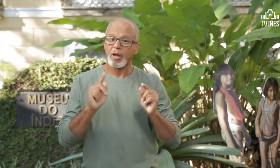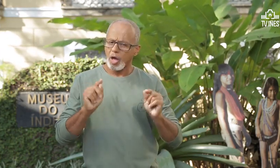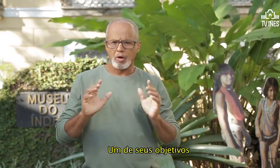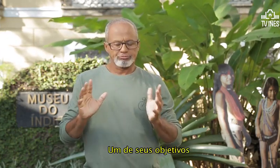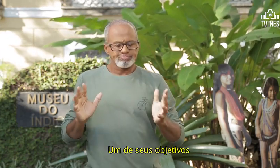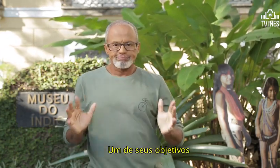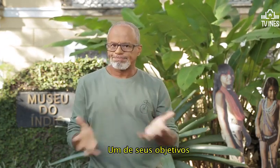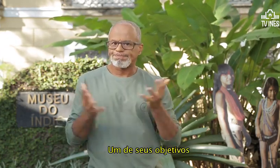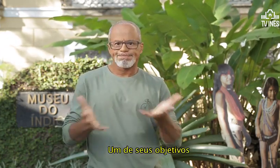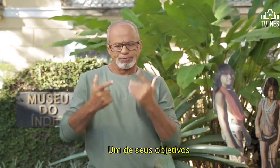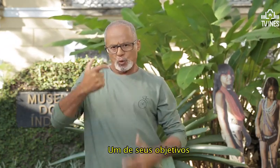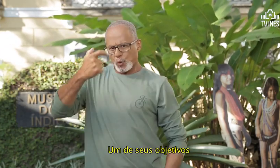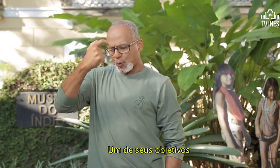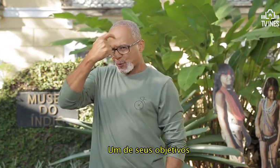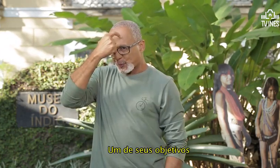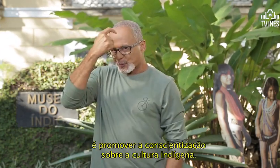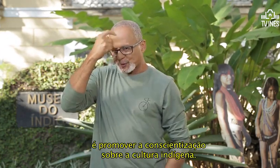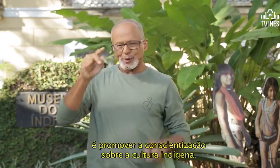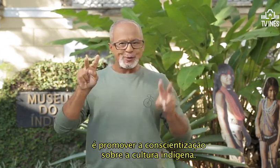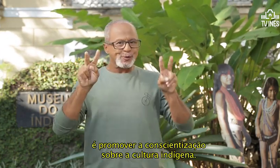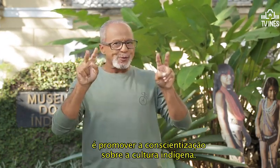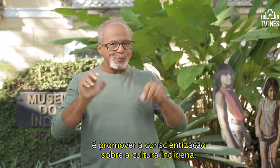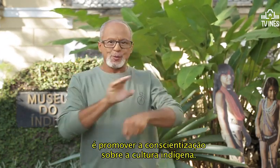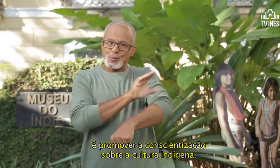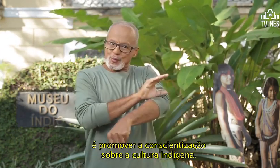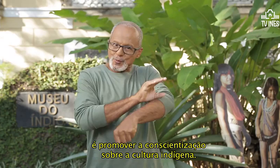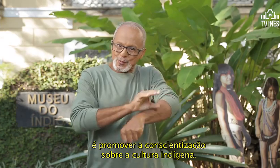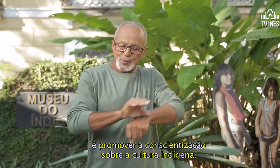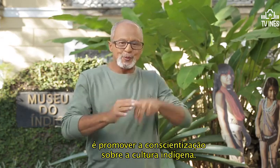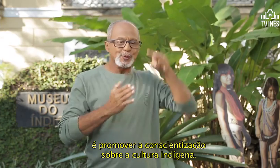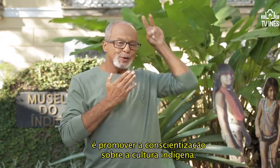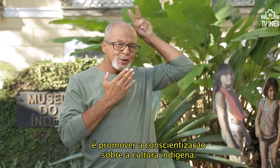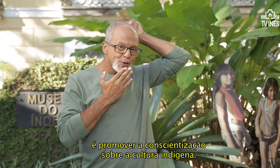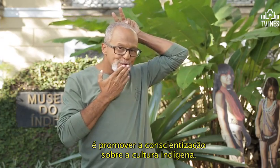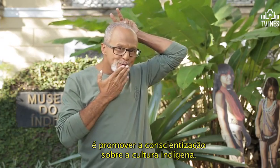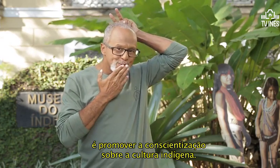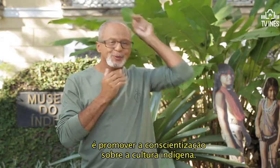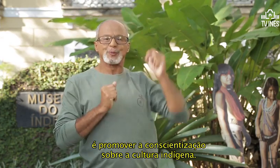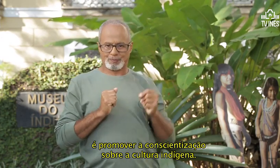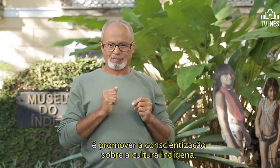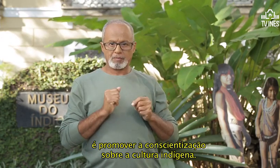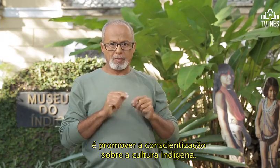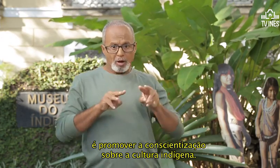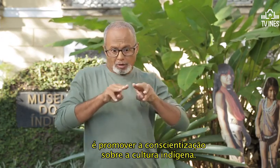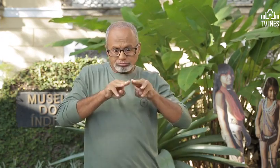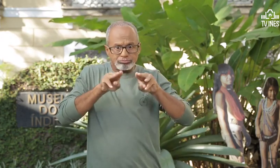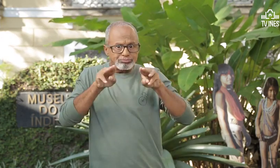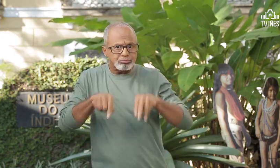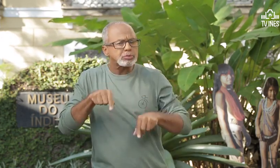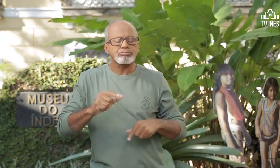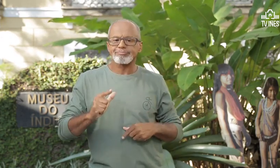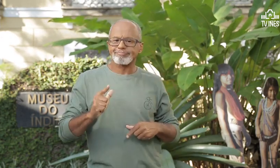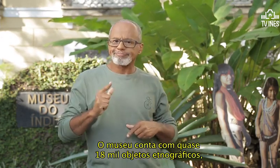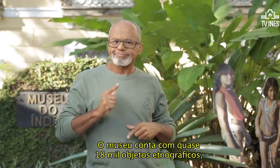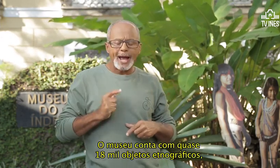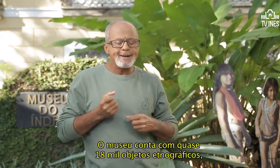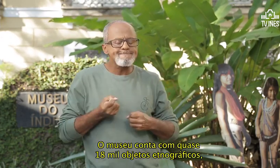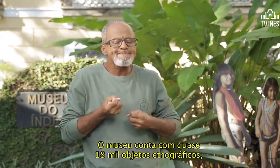Um de seus objetivos é promover a conscientização sobre a cultura indígena. O museu conta